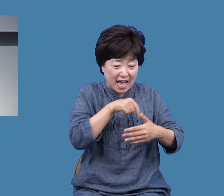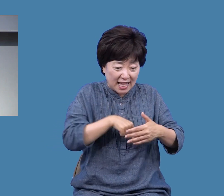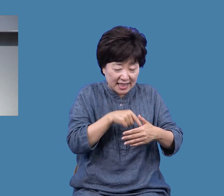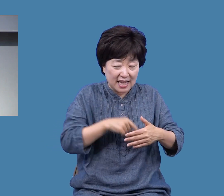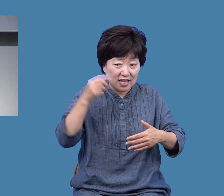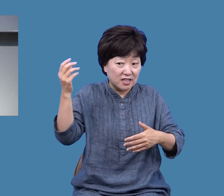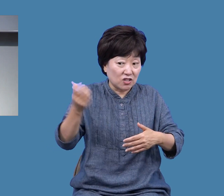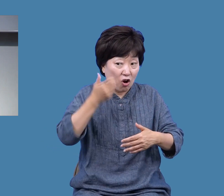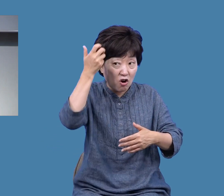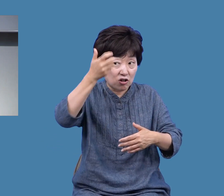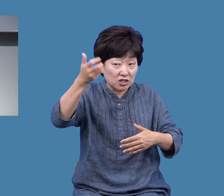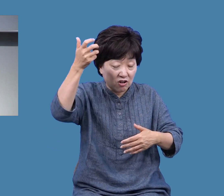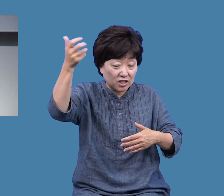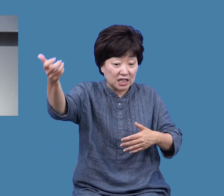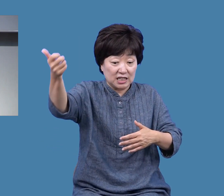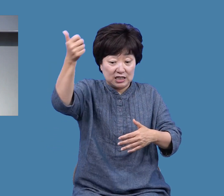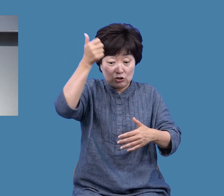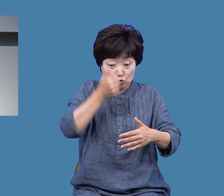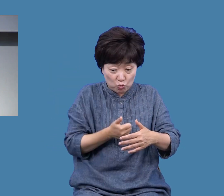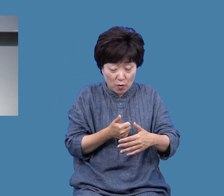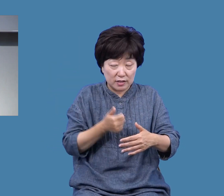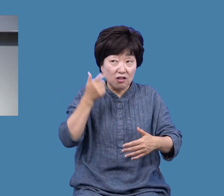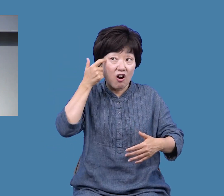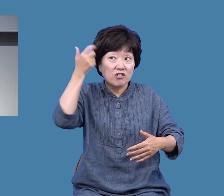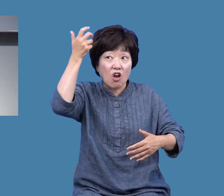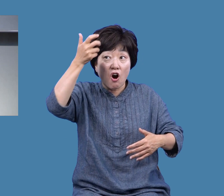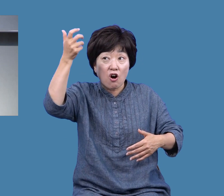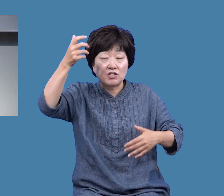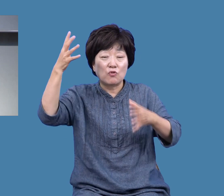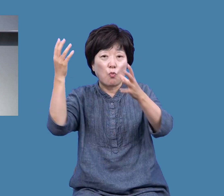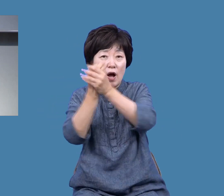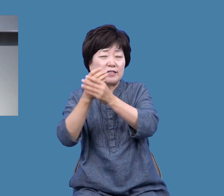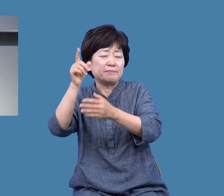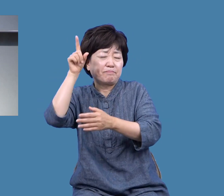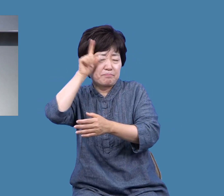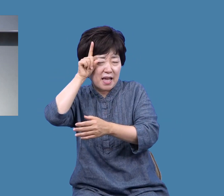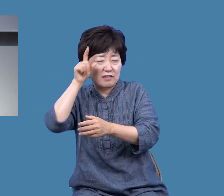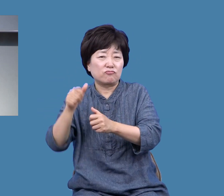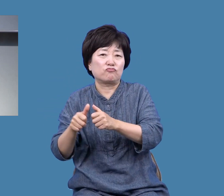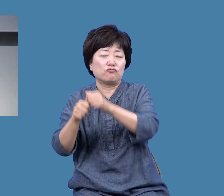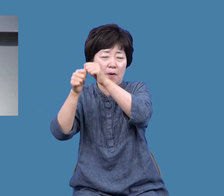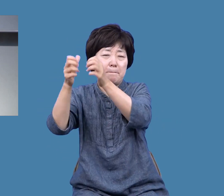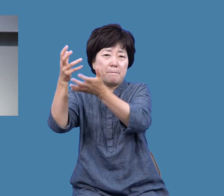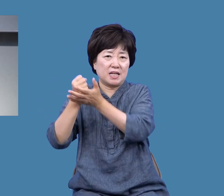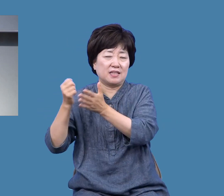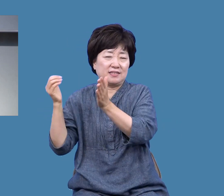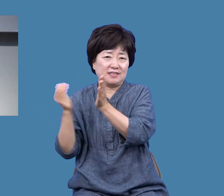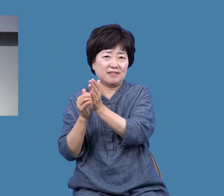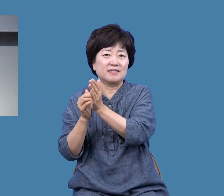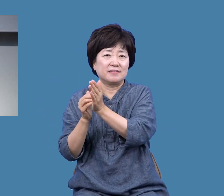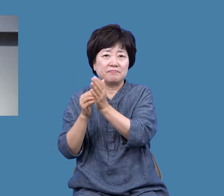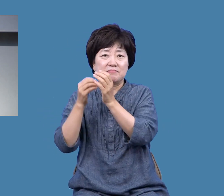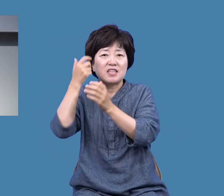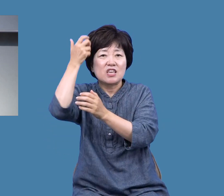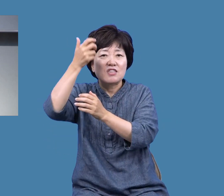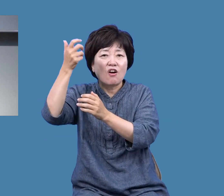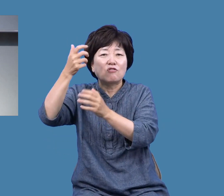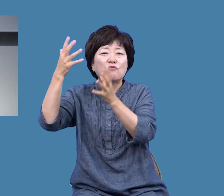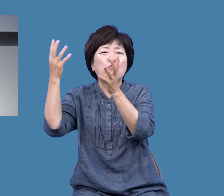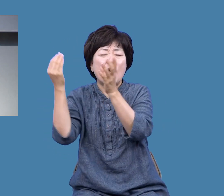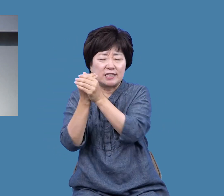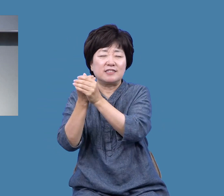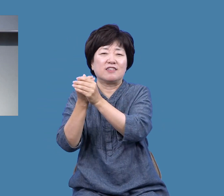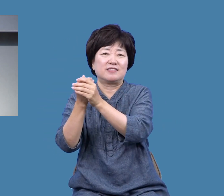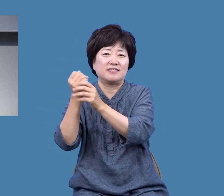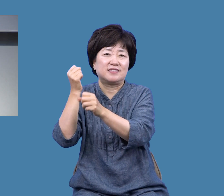성령께서 들어오셔서 우리 영은 이제 완전히 100% 새로운 존재가 됐어. 완전한 존재야. 우리 영은요,